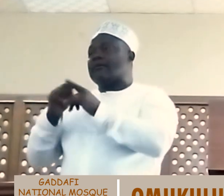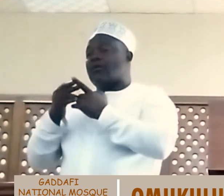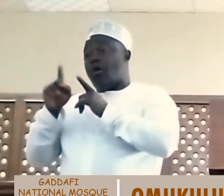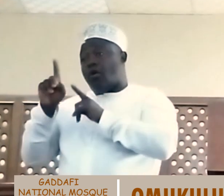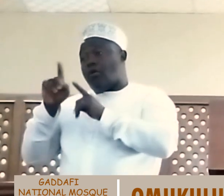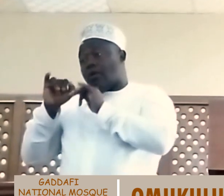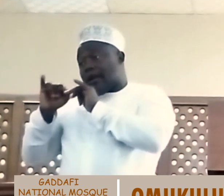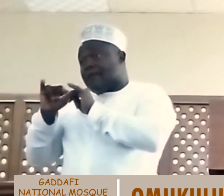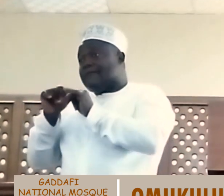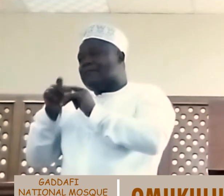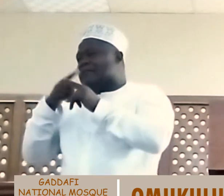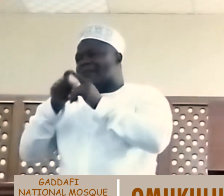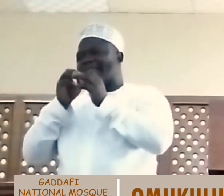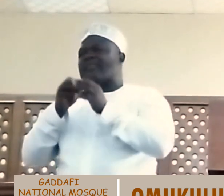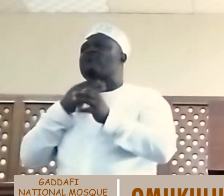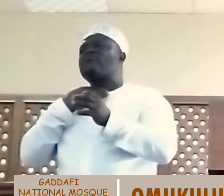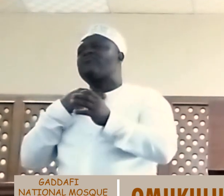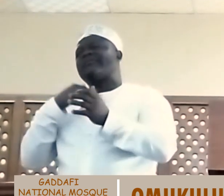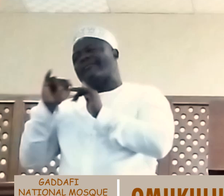وولد صالح يدعو له